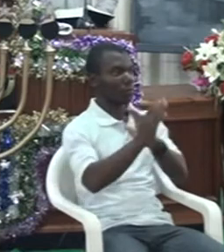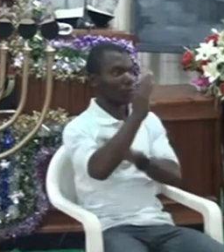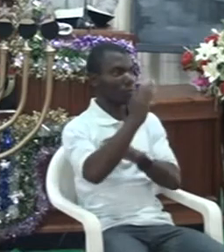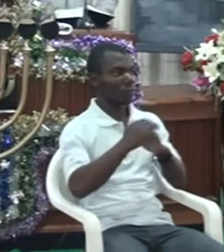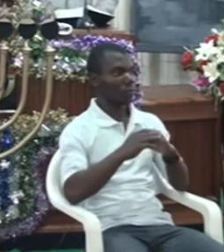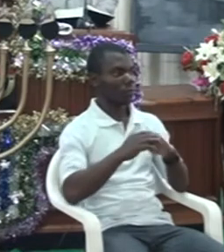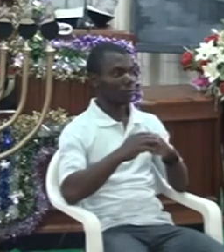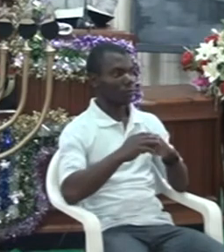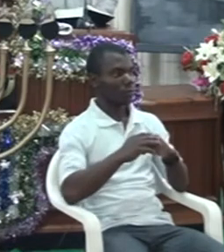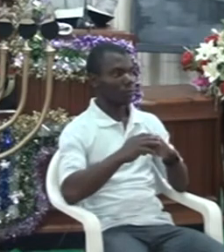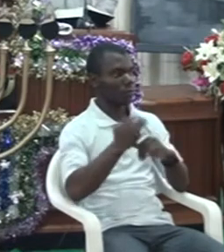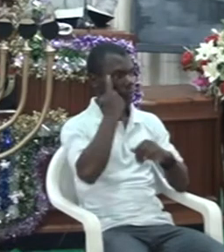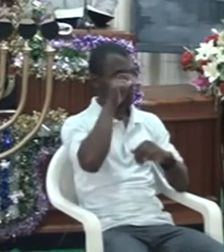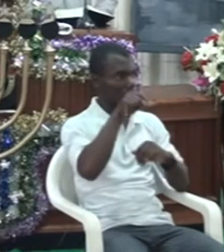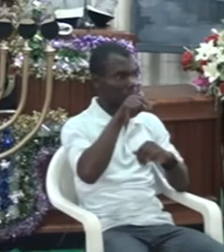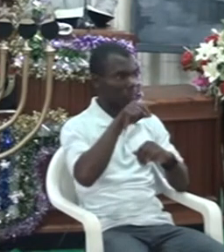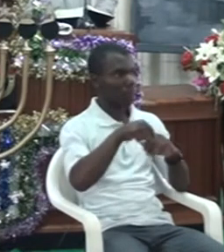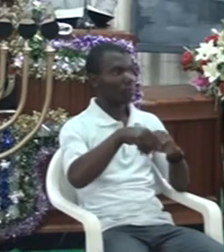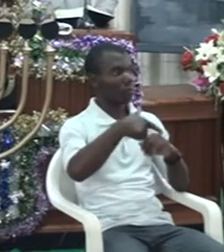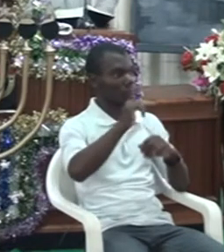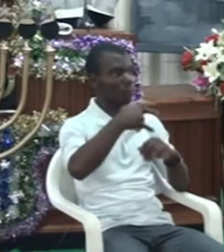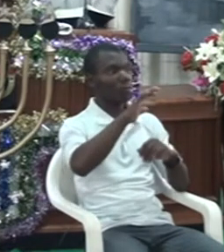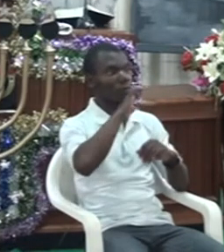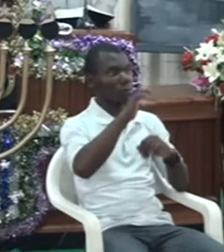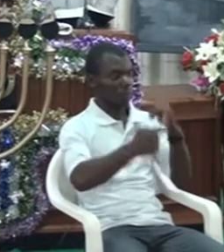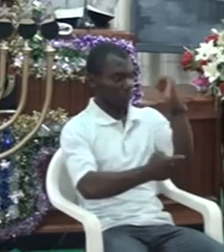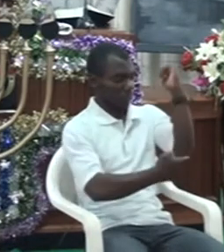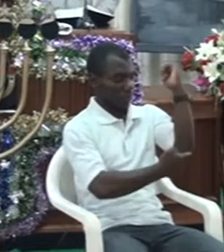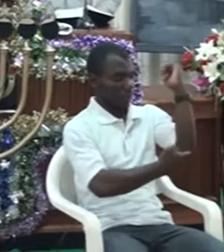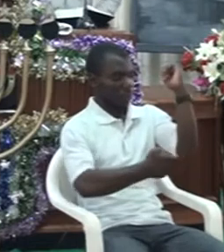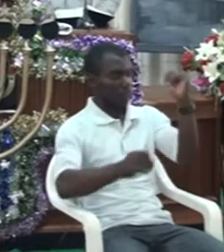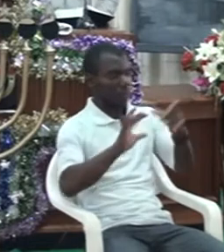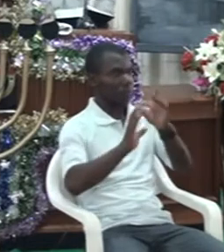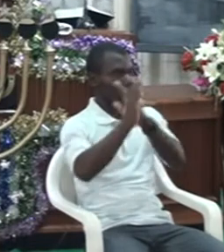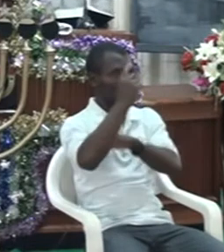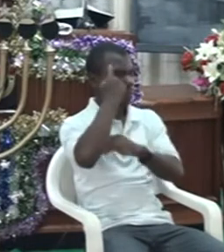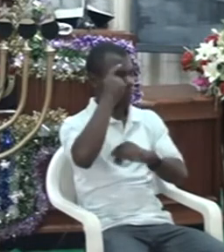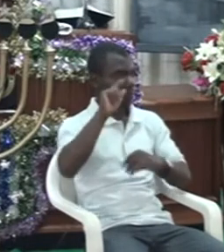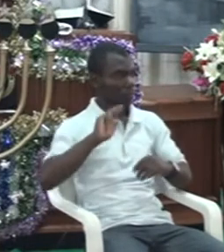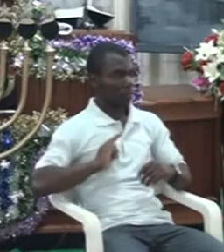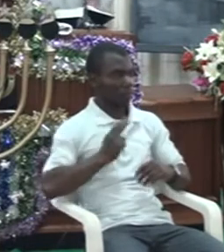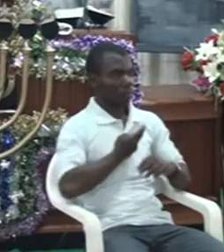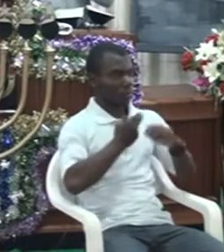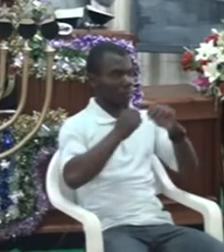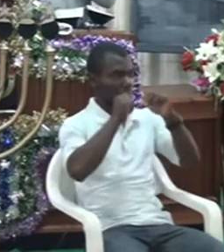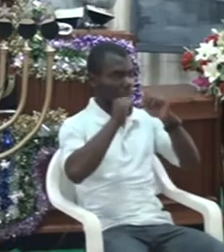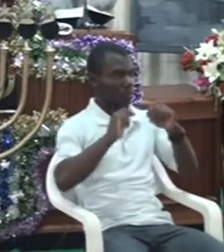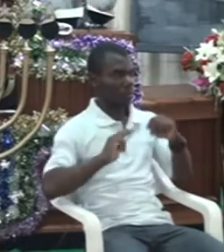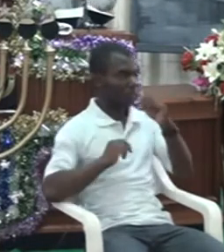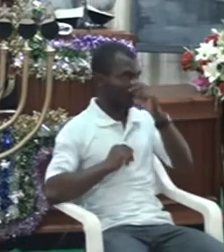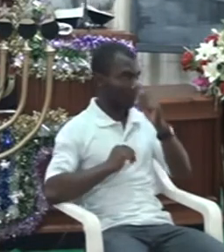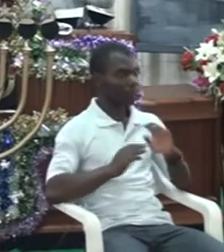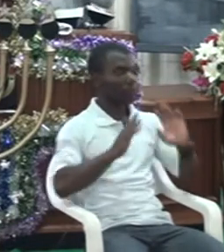nous venons devant le Seigneur. Ju yeye ndio chemchemu ya mibaraka kwetu. Parce que c'est lui la source de bénédiction pour nous. Tuwe na furaha. Ayons la